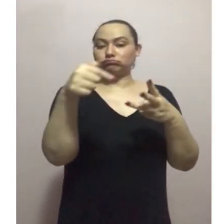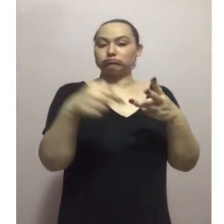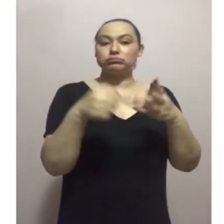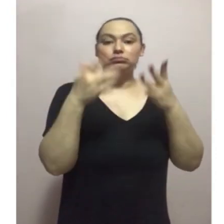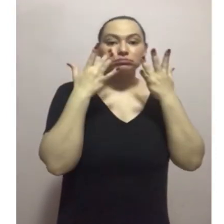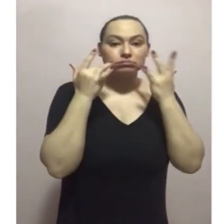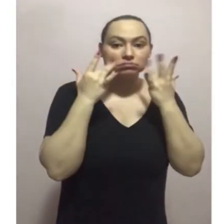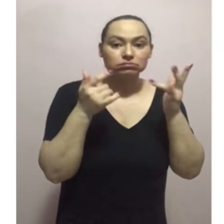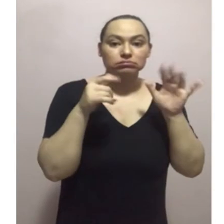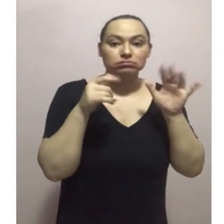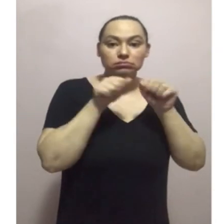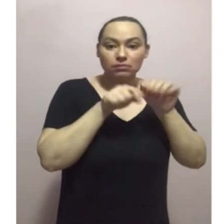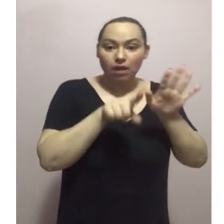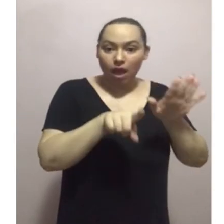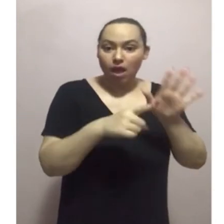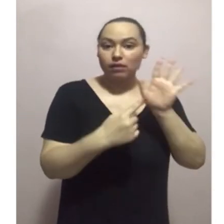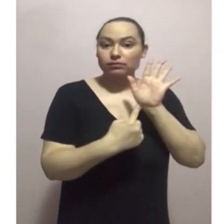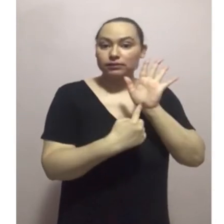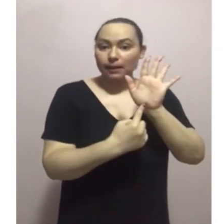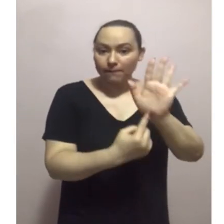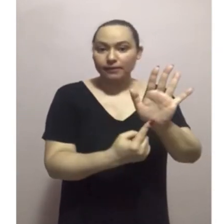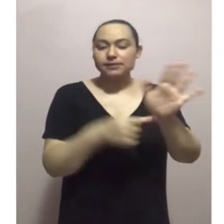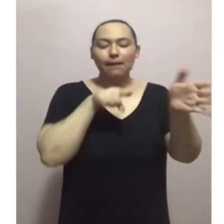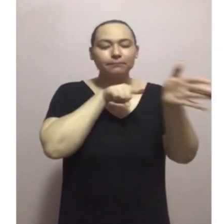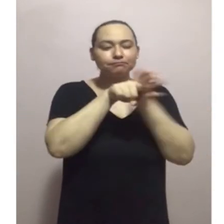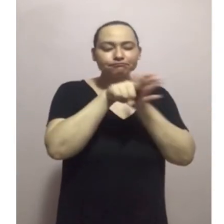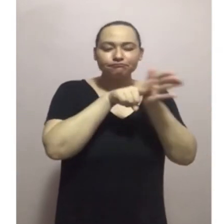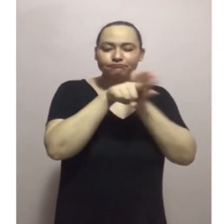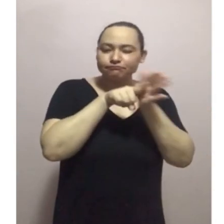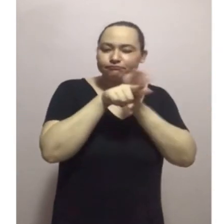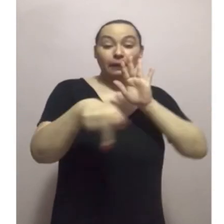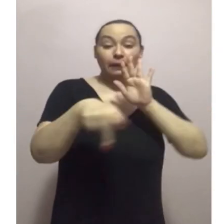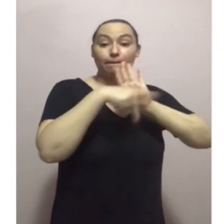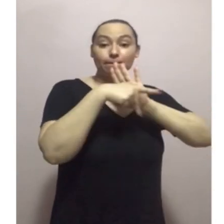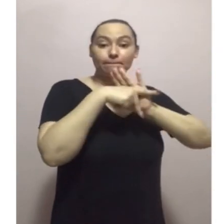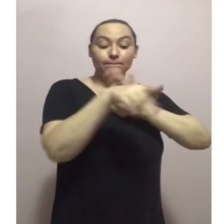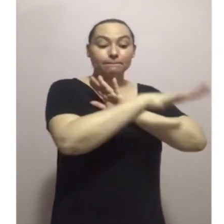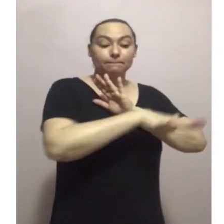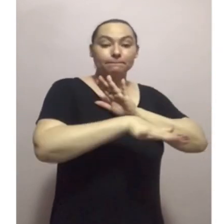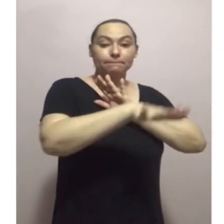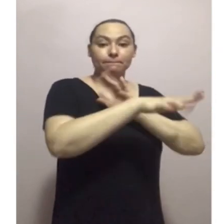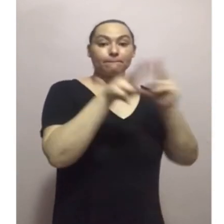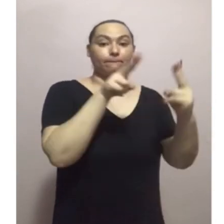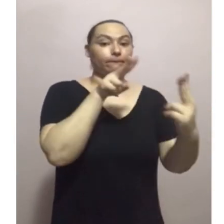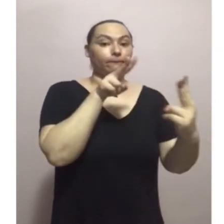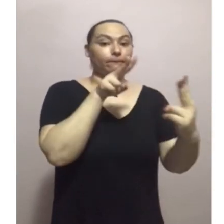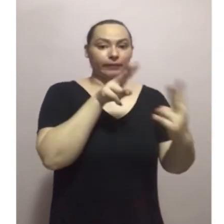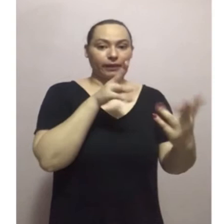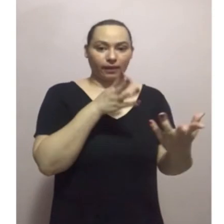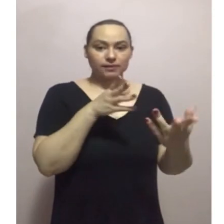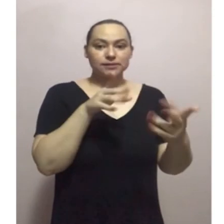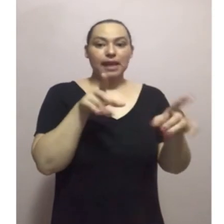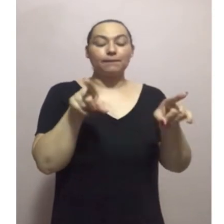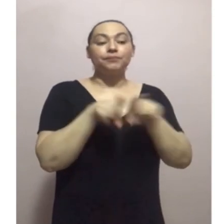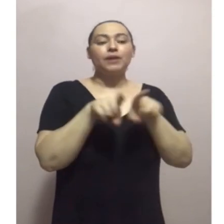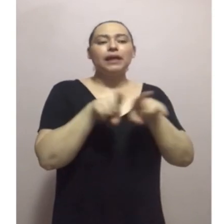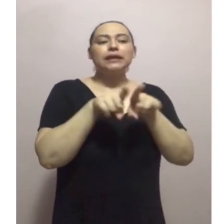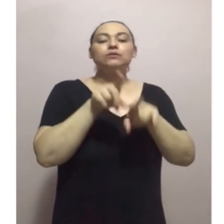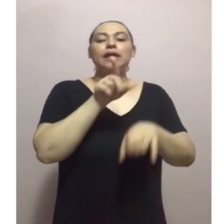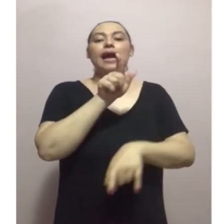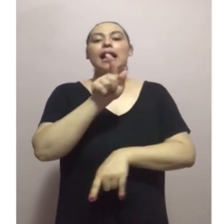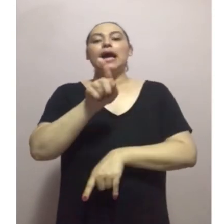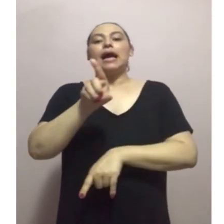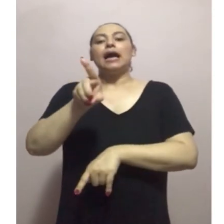mais verticalizado enquanto pesquisa de dramaturgia para a web. Então, esse estudo da dramaturgia